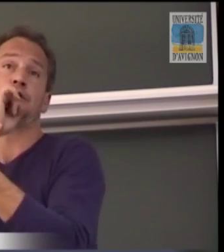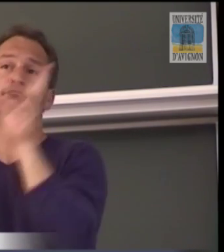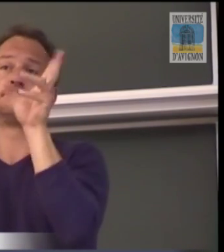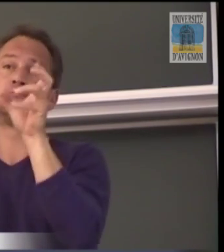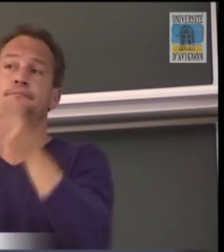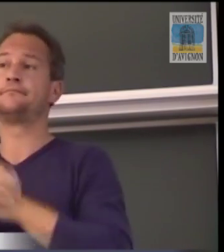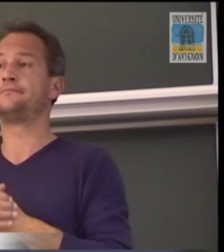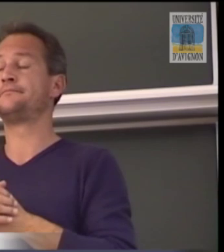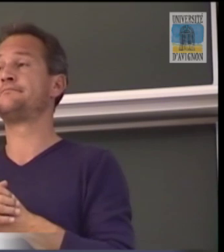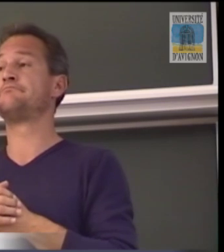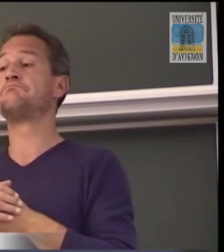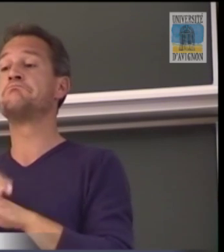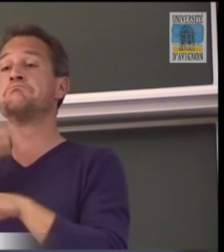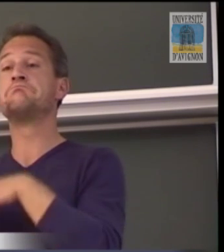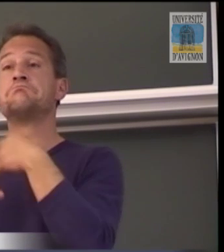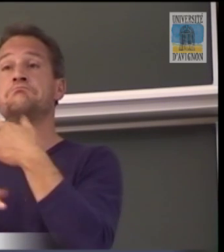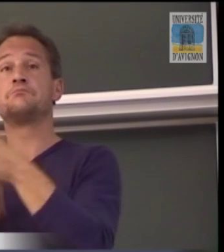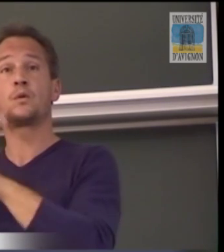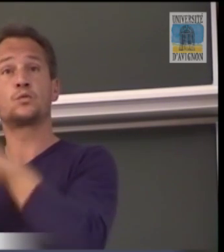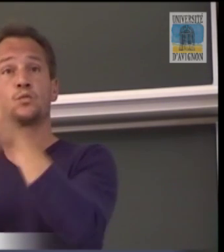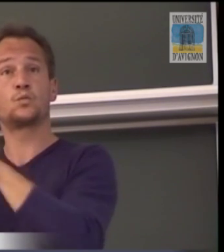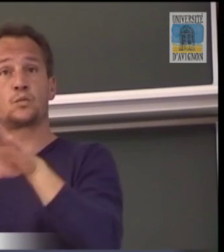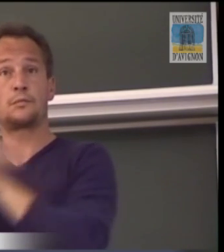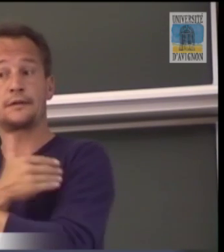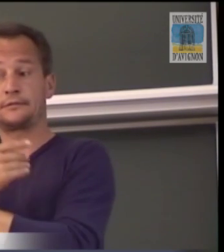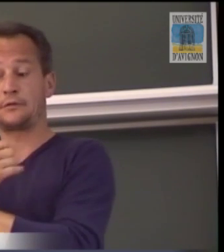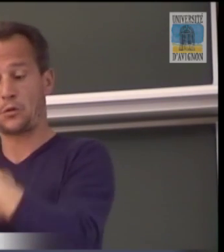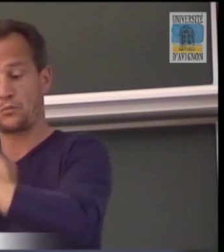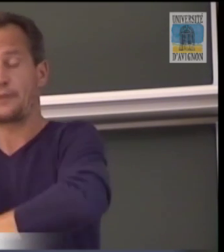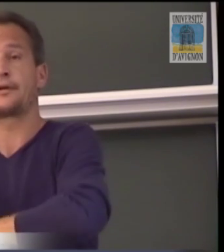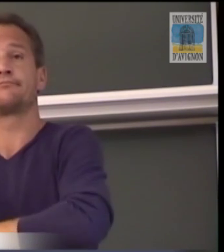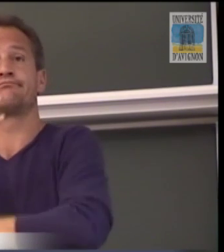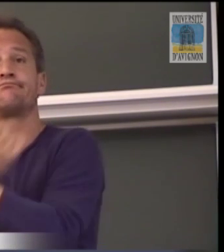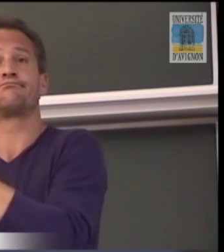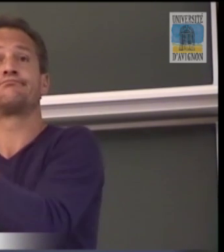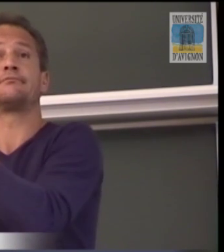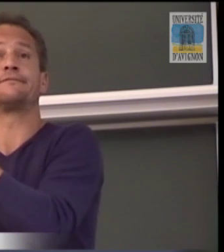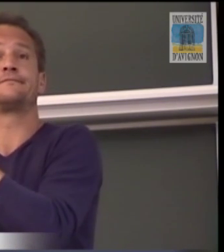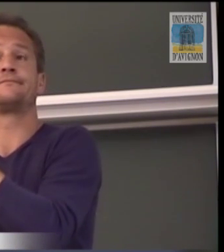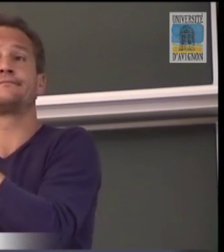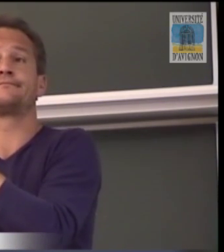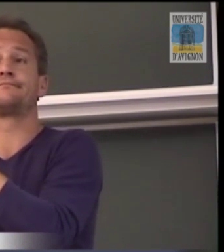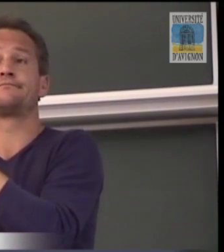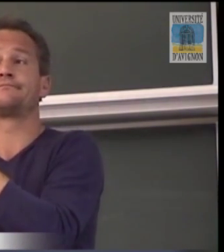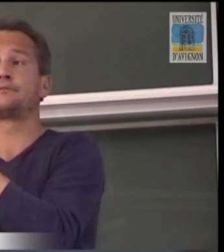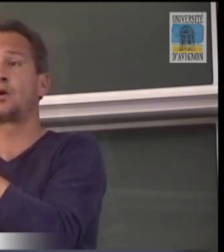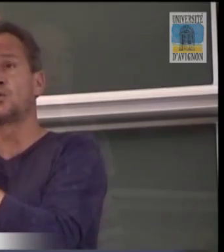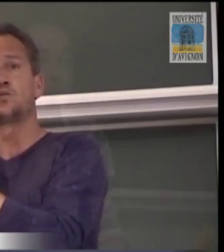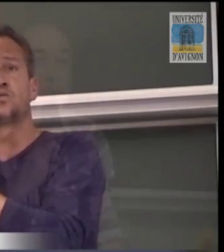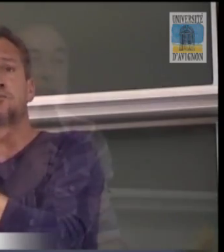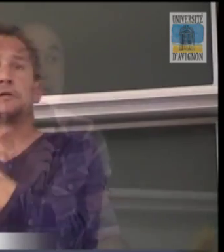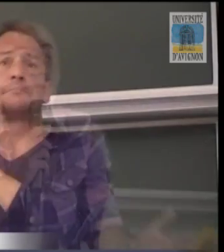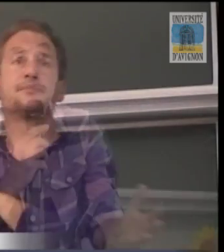savoir que 2 ans après, j'allais créer le concept des visiteurs du noir avec ce titre dont Regard en